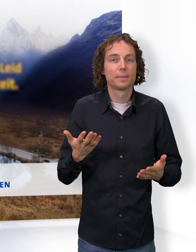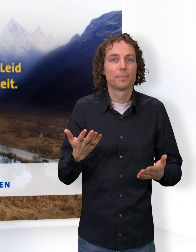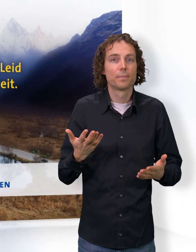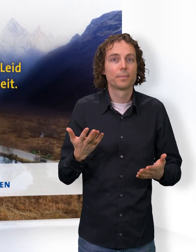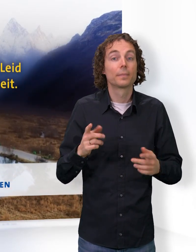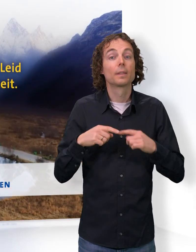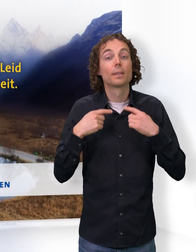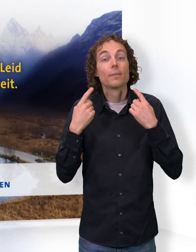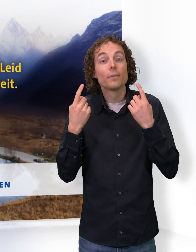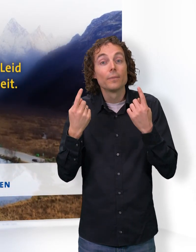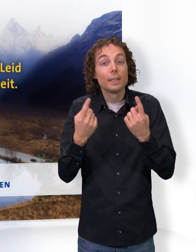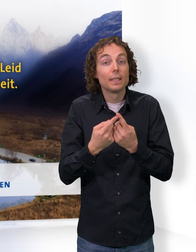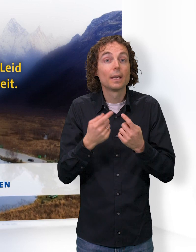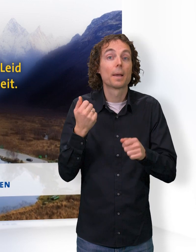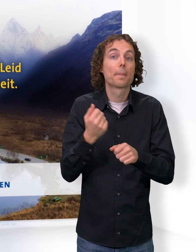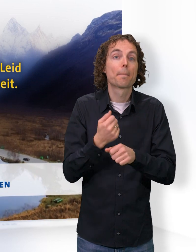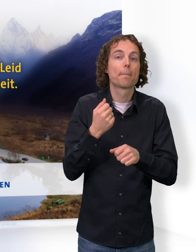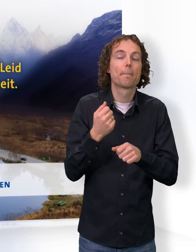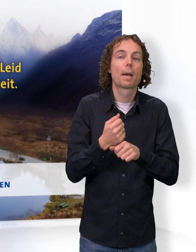Ungemach? Wir machen